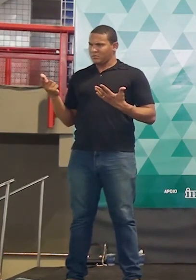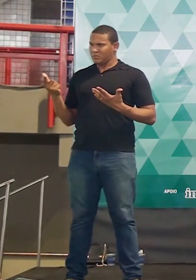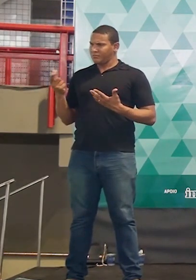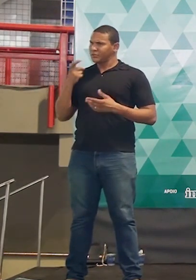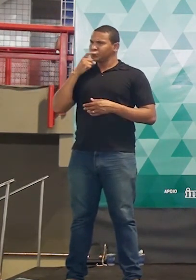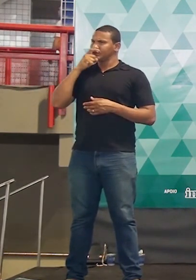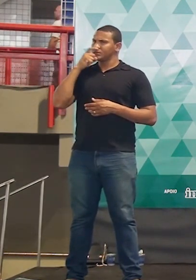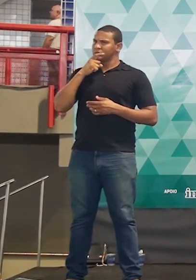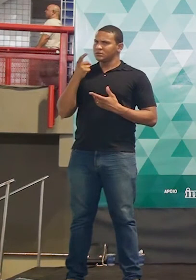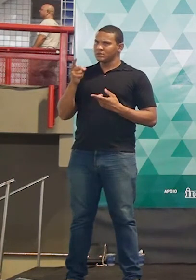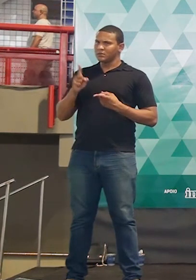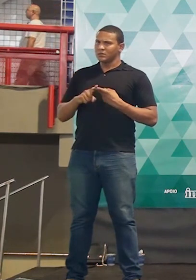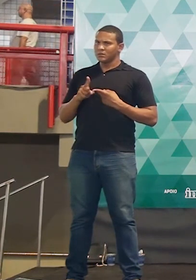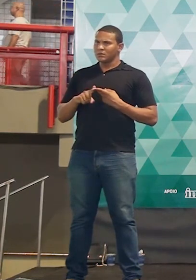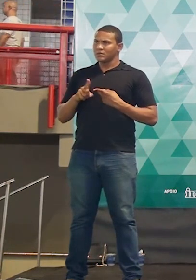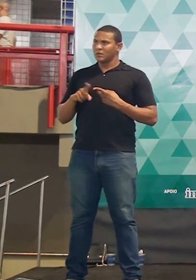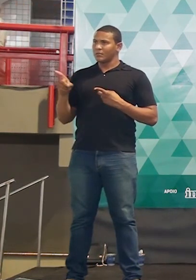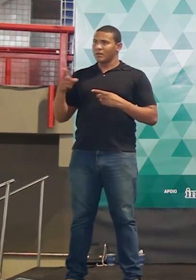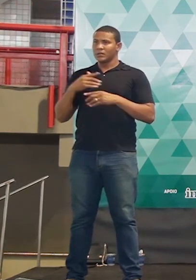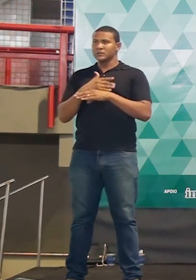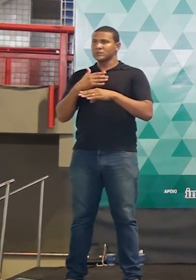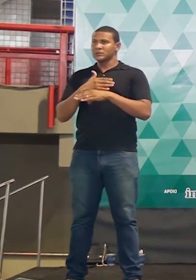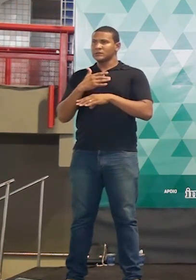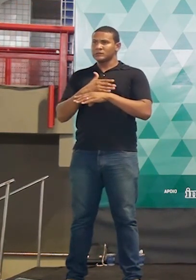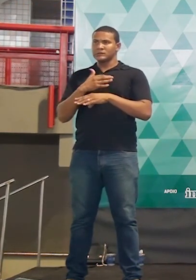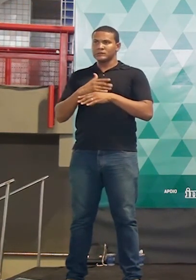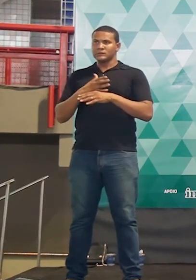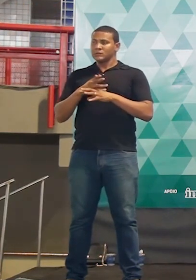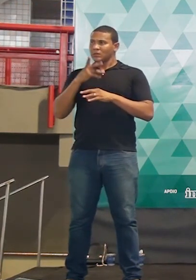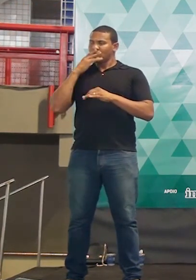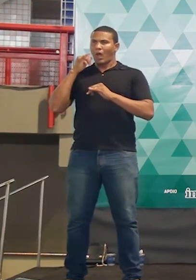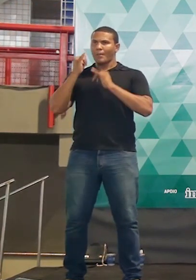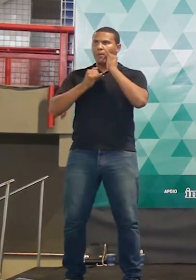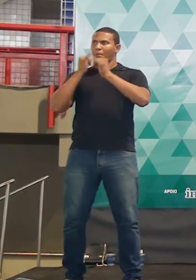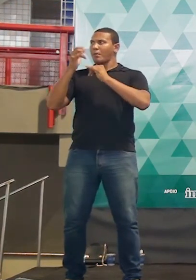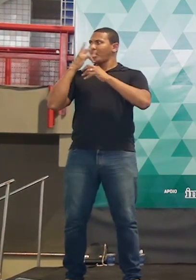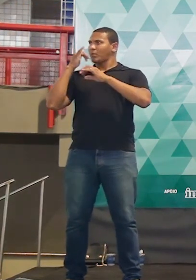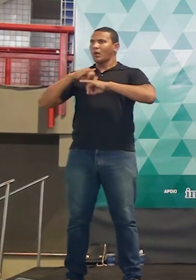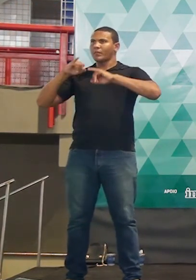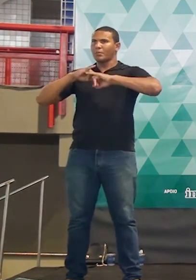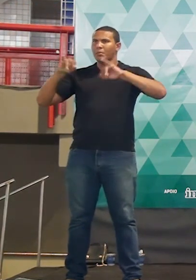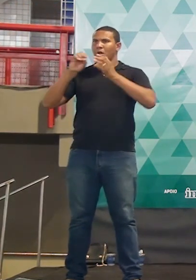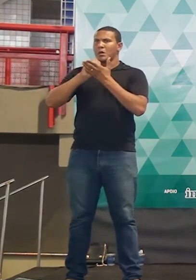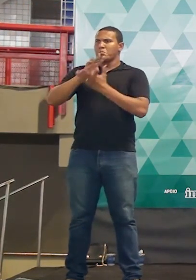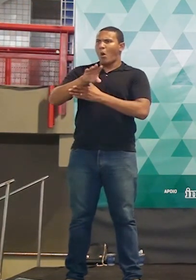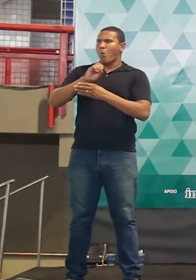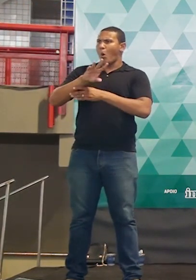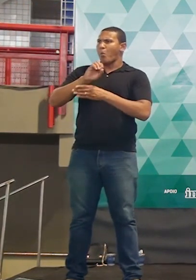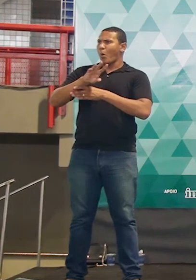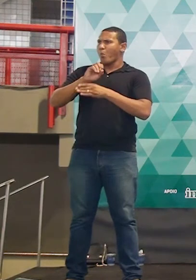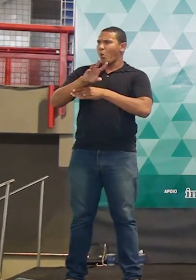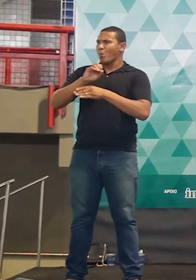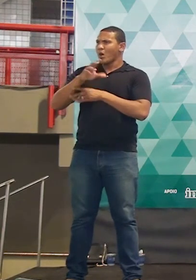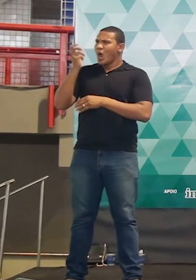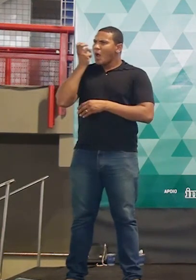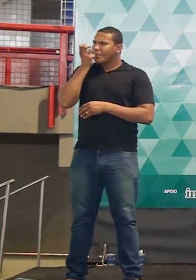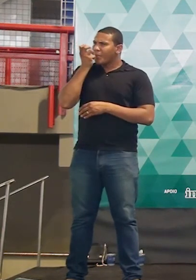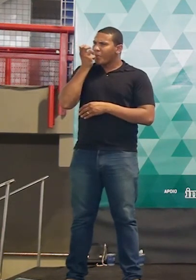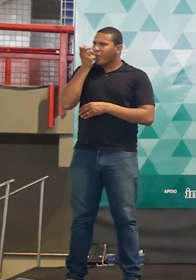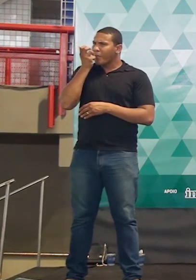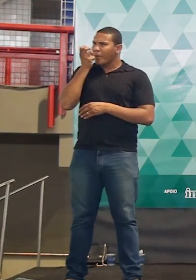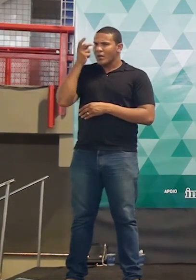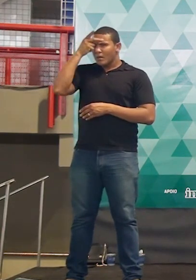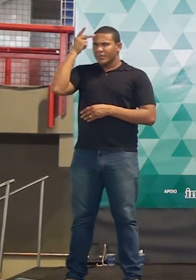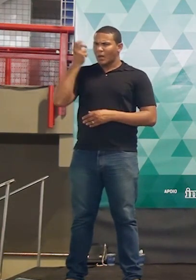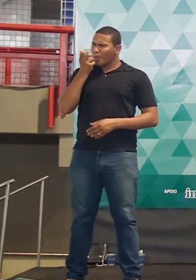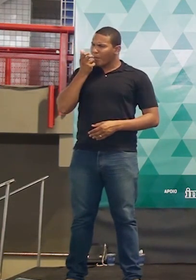quando uma cidade está passando por um momento de turbulência social, as pessoas compartilham áudio e nesses áudios a galera